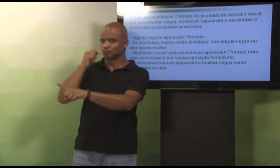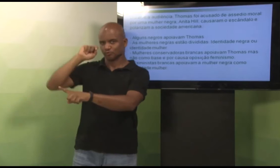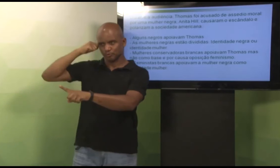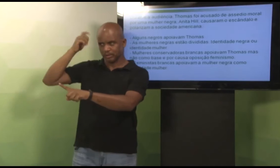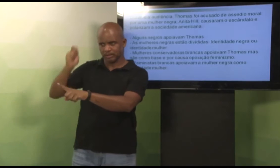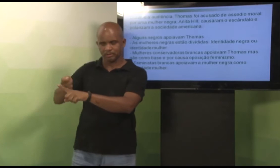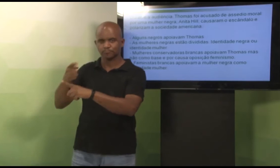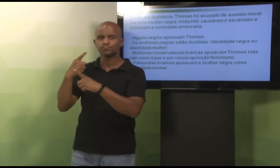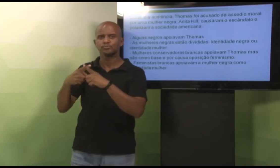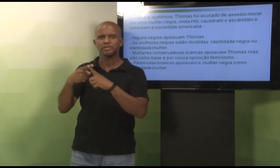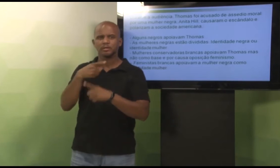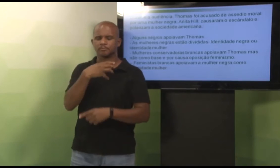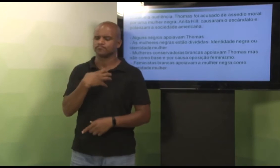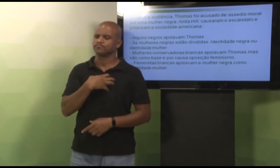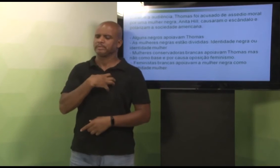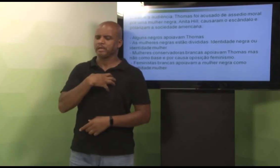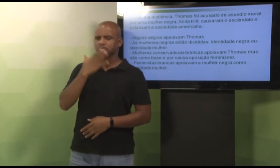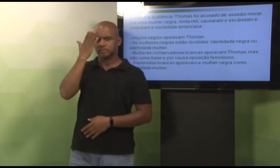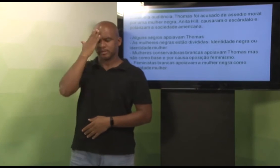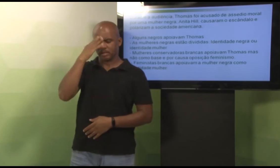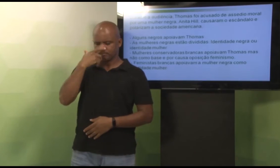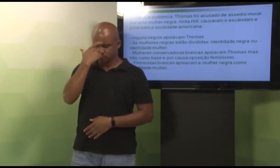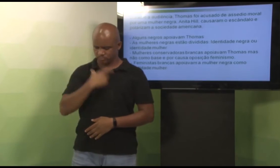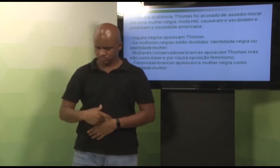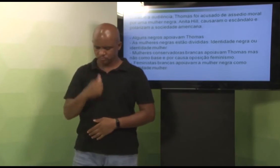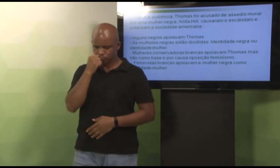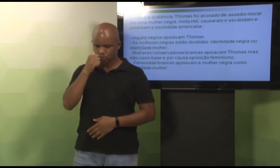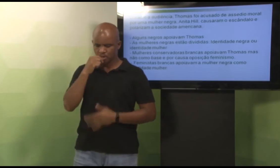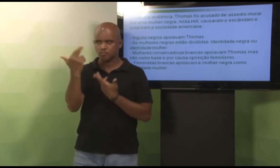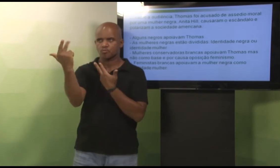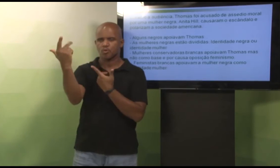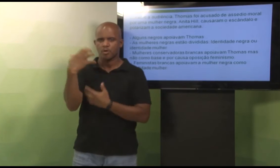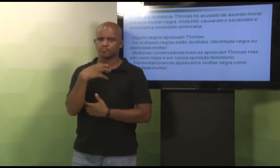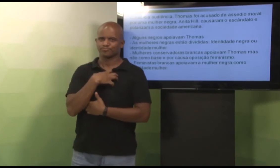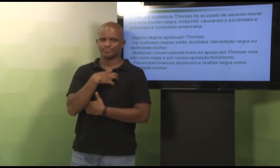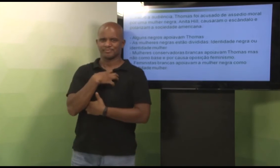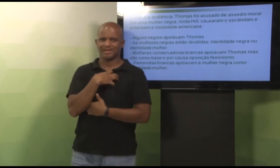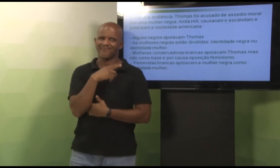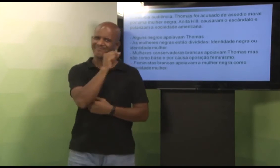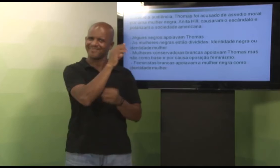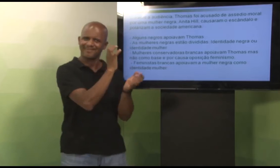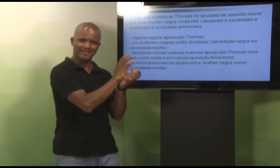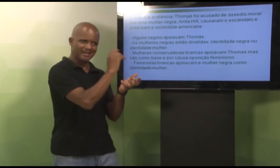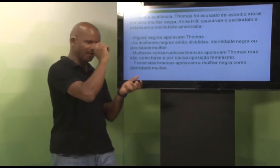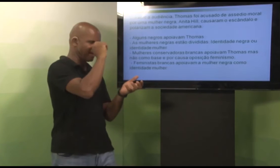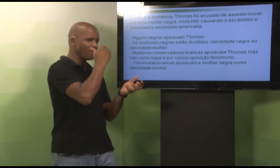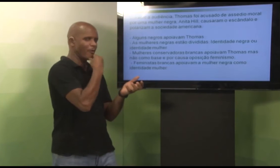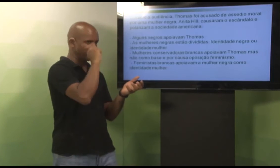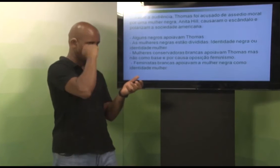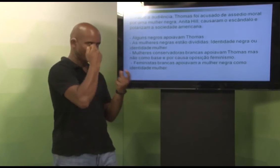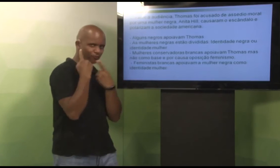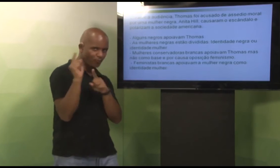que era contra o juiz negro, que apesar de ser negros,